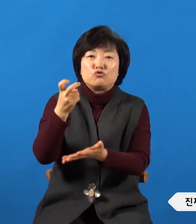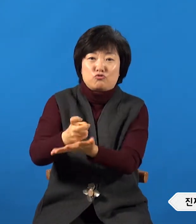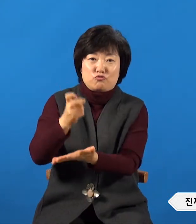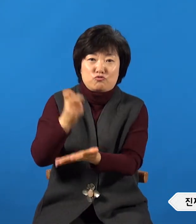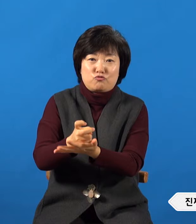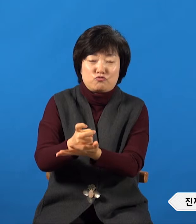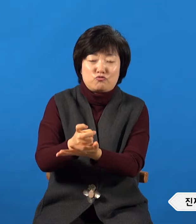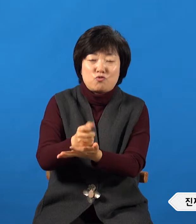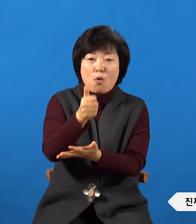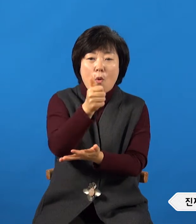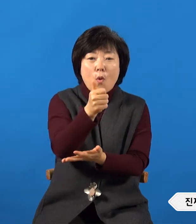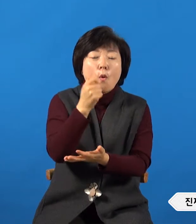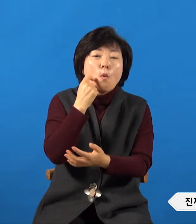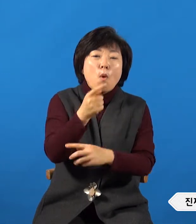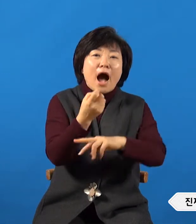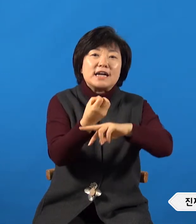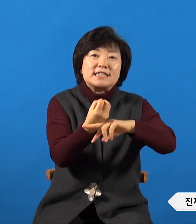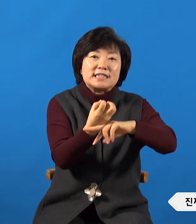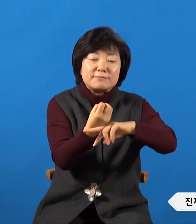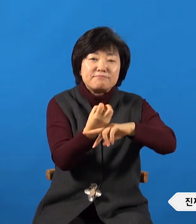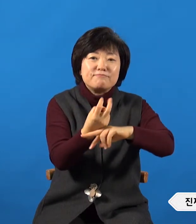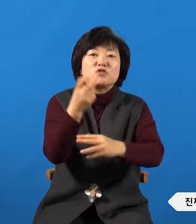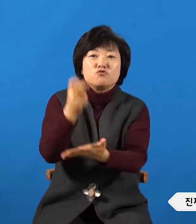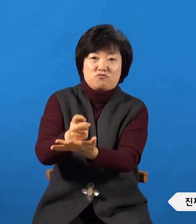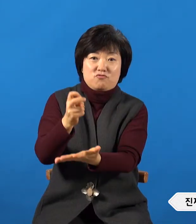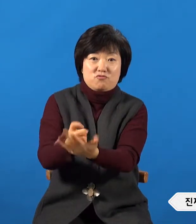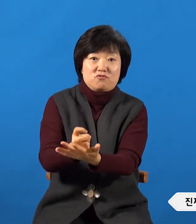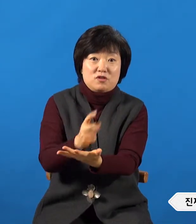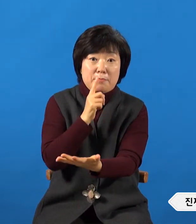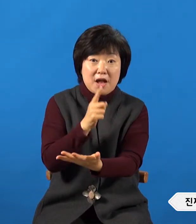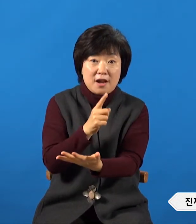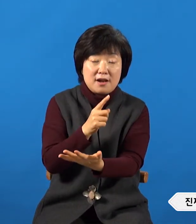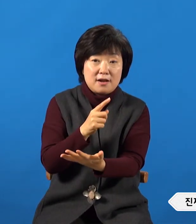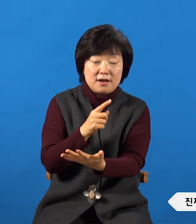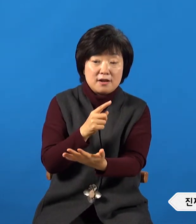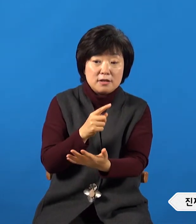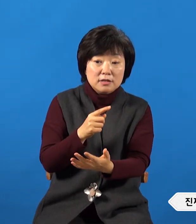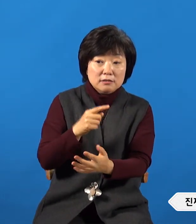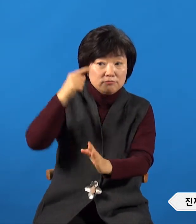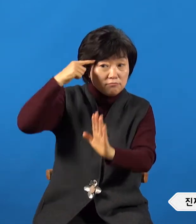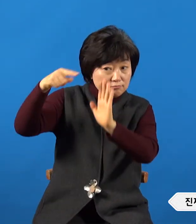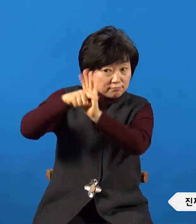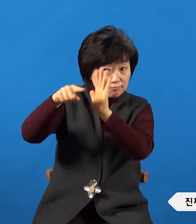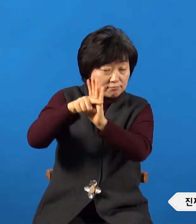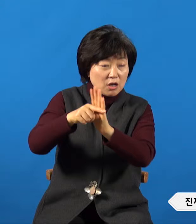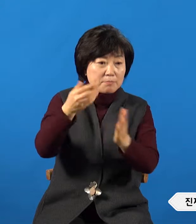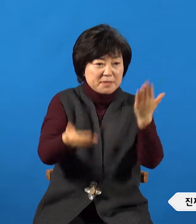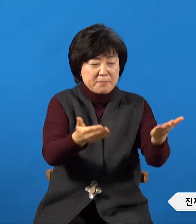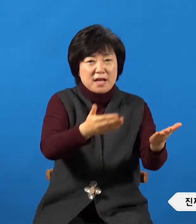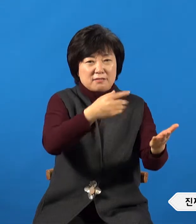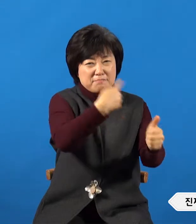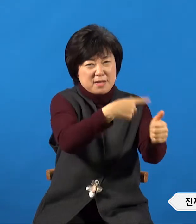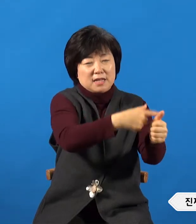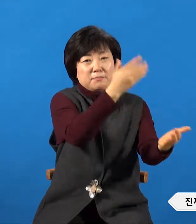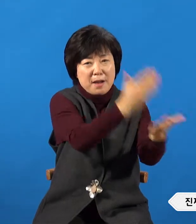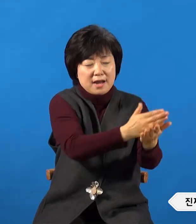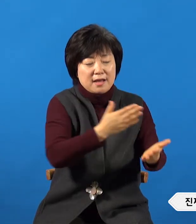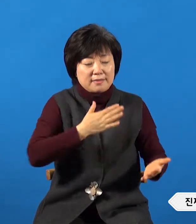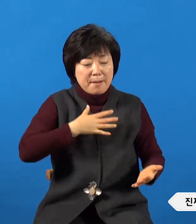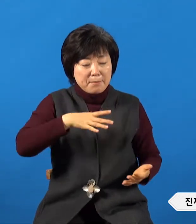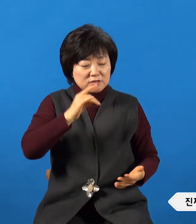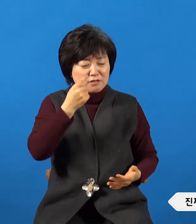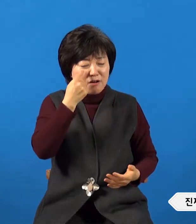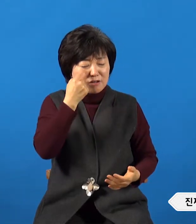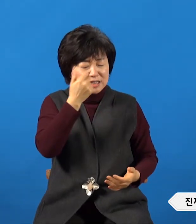이야기하며 황금률이다라고 이야기합니다. 부정적으로 비판하지 마라. 내 눈에 먼저 들보를